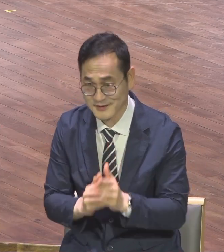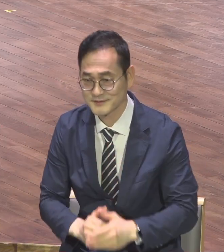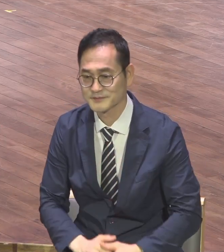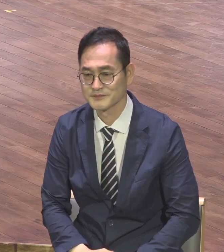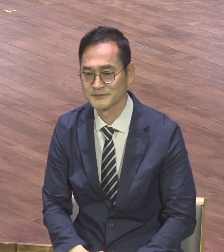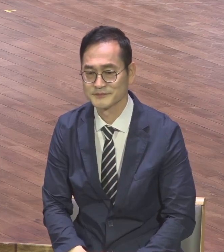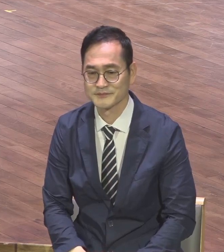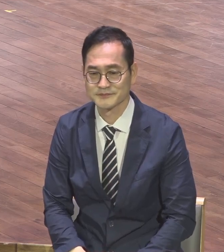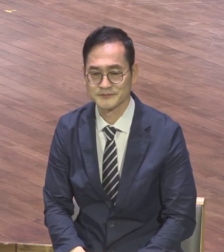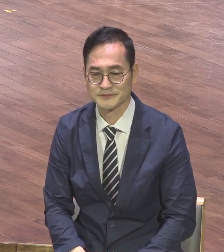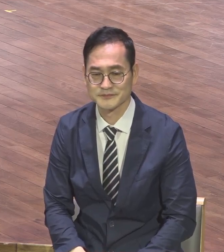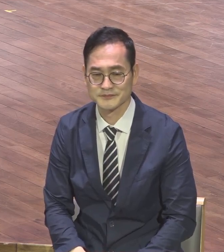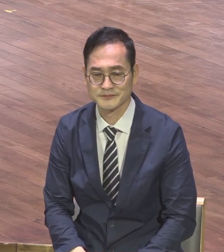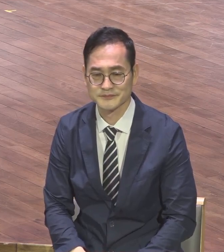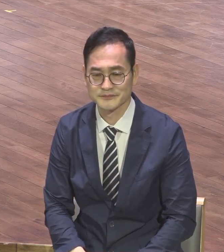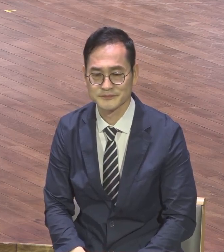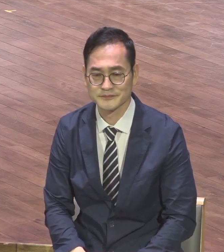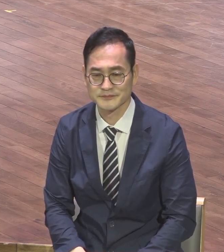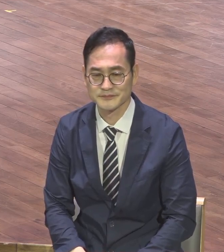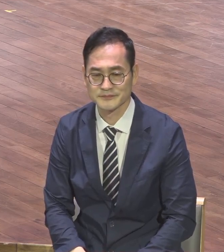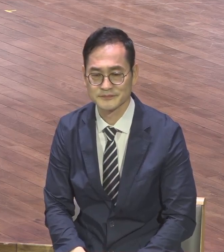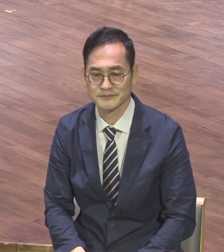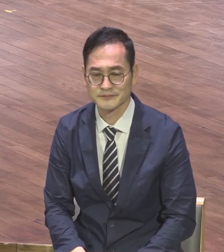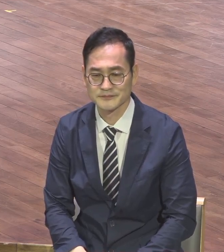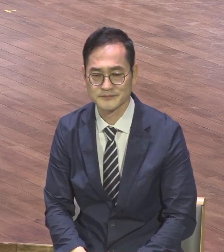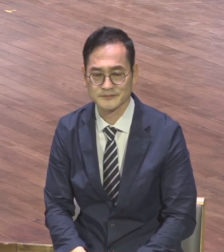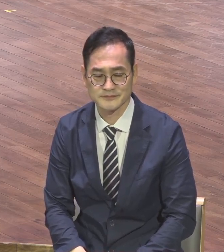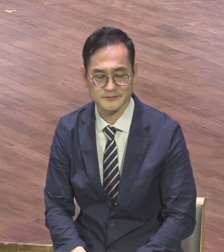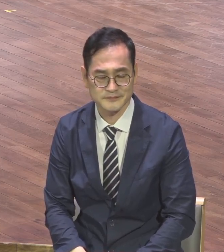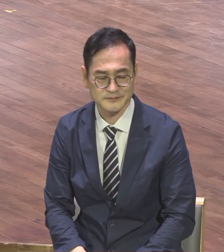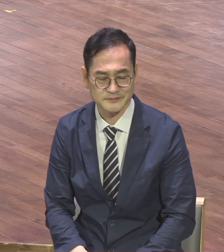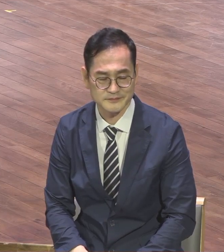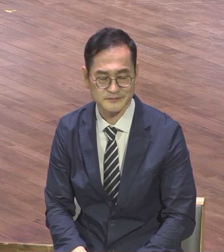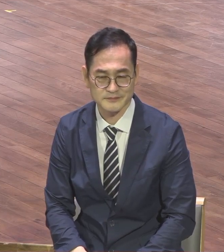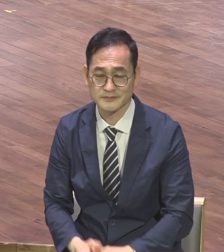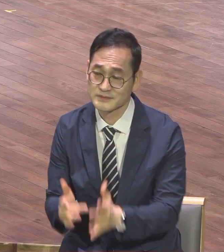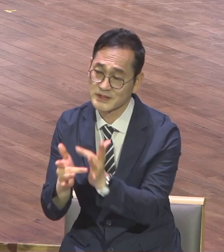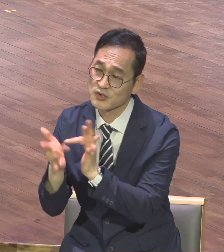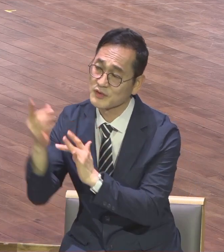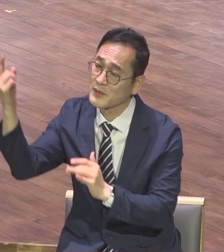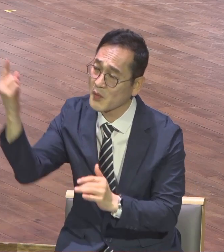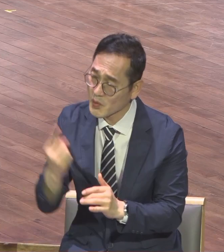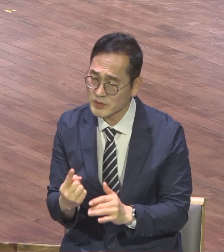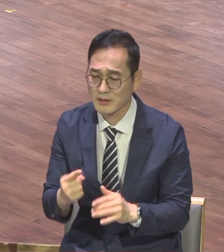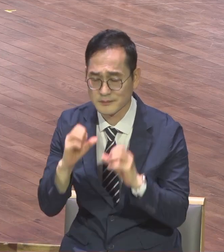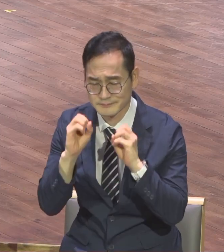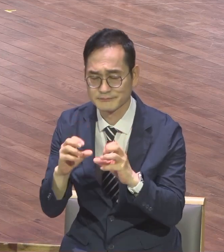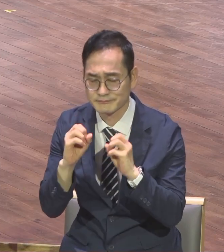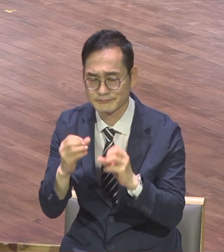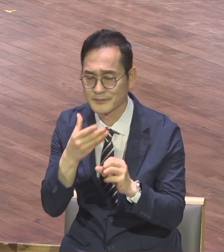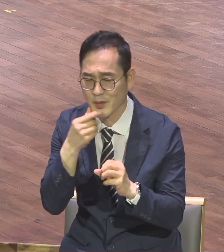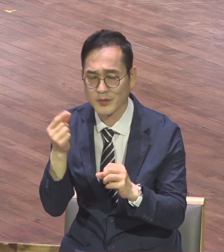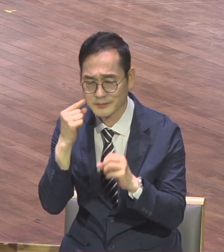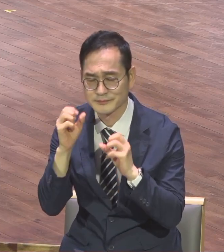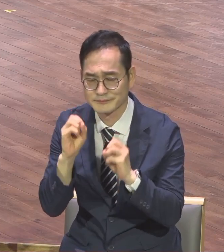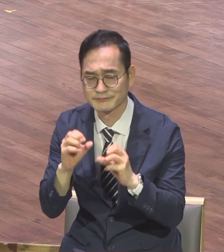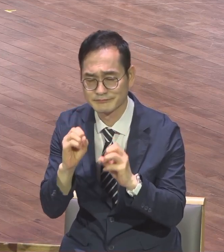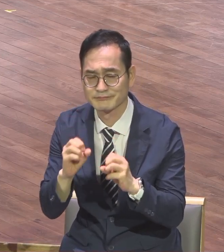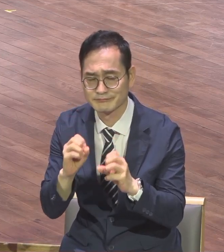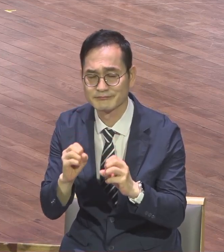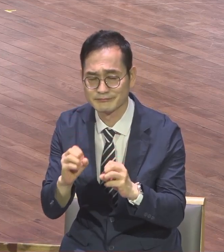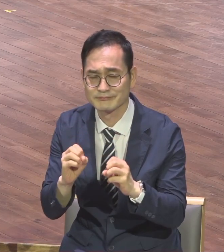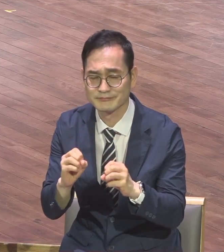세상에 보내서 예수 믿게 하고 예수 전하게 하고 다시 하나님의 나라로 인도하기